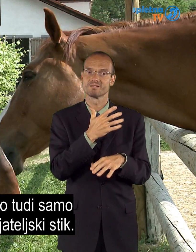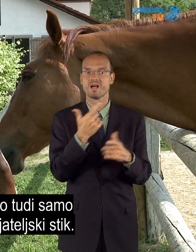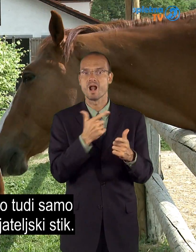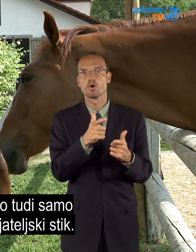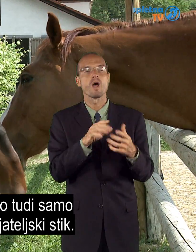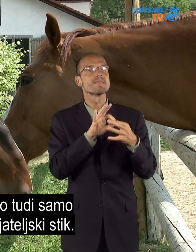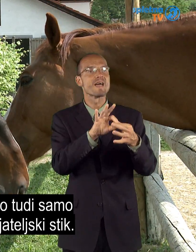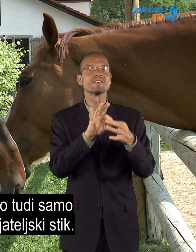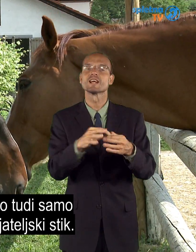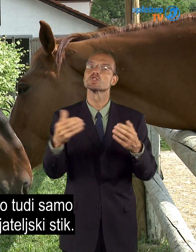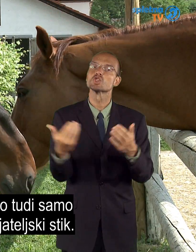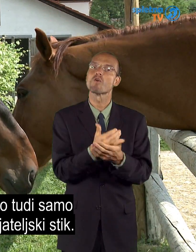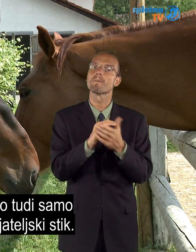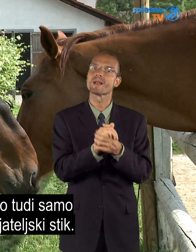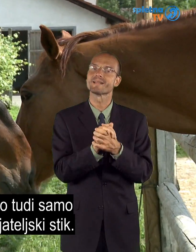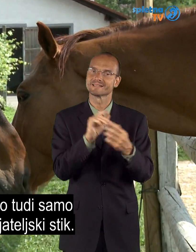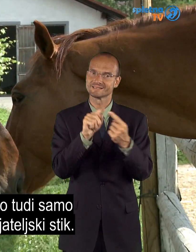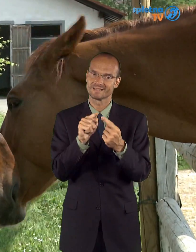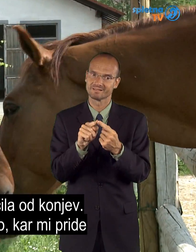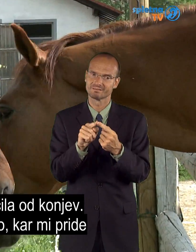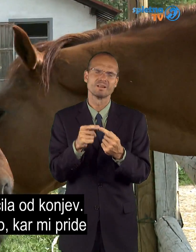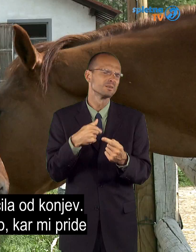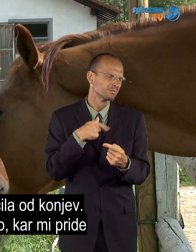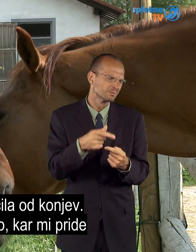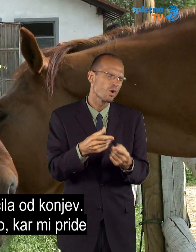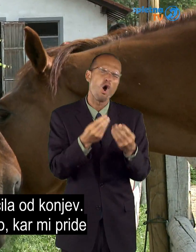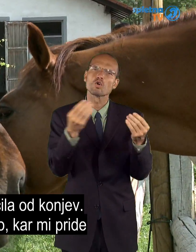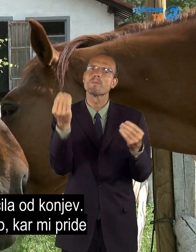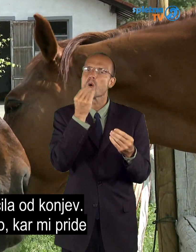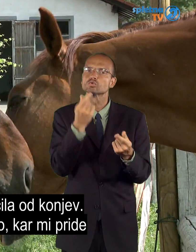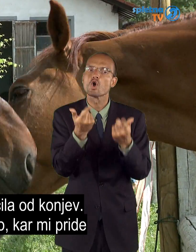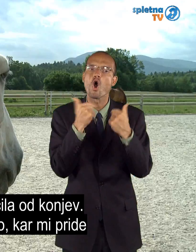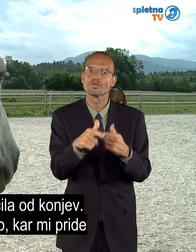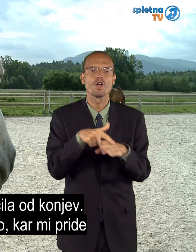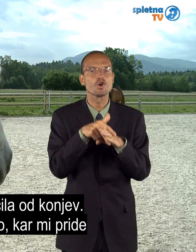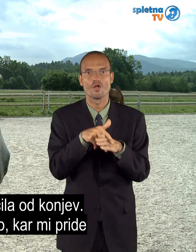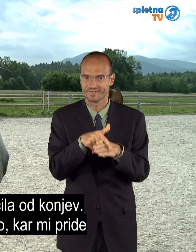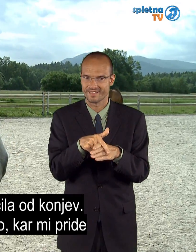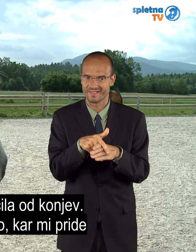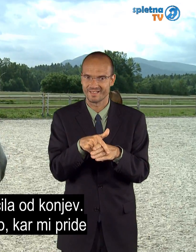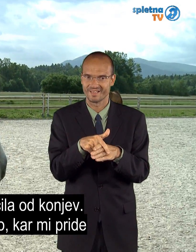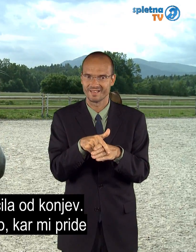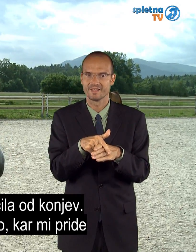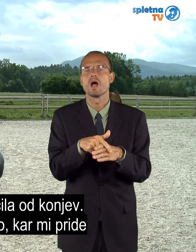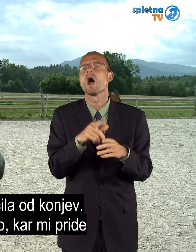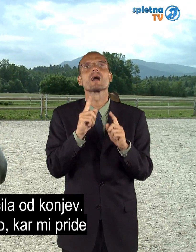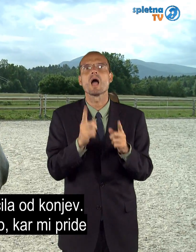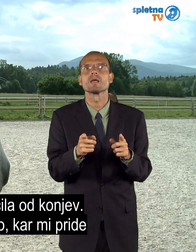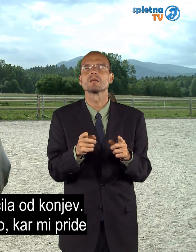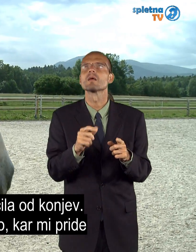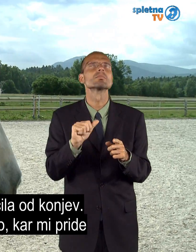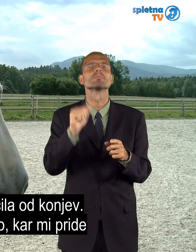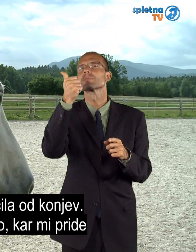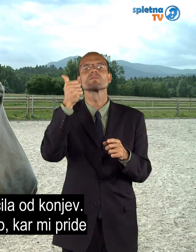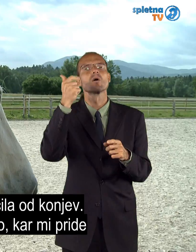tudi samo navezati čisto nov prijateljski stik. Ogromno sem se naučila od konjev. Mogoče ne vem, če izpostavim tiste,